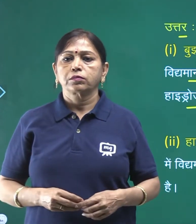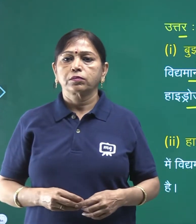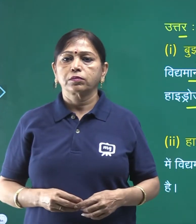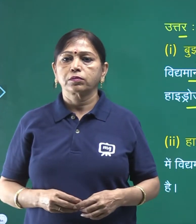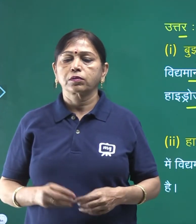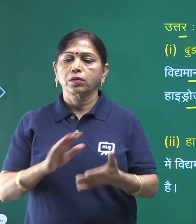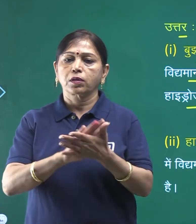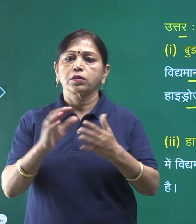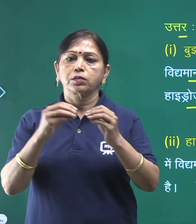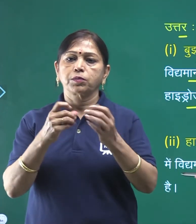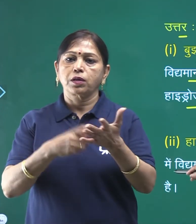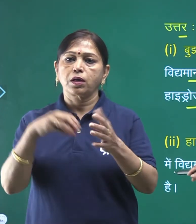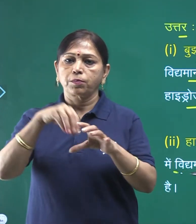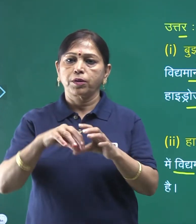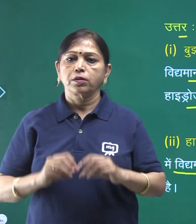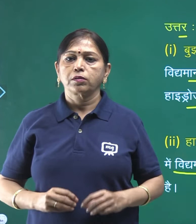HBr में